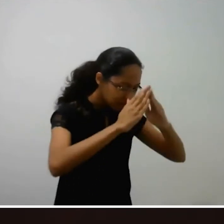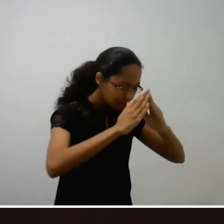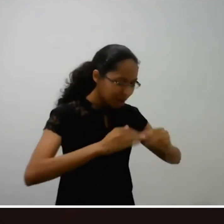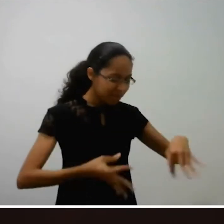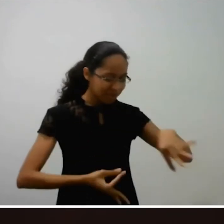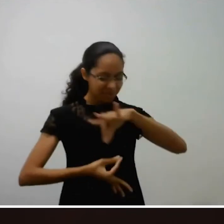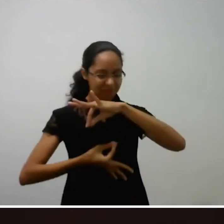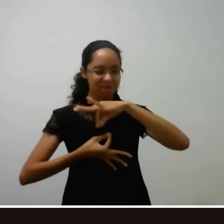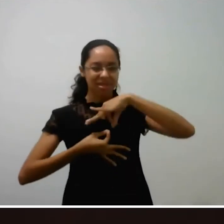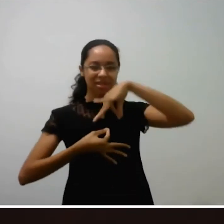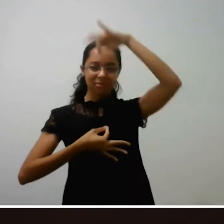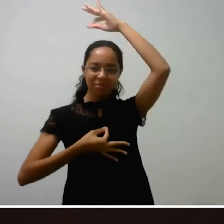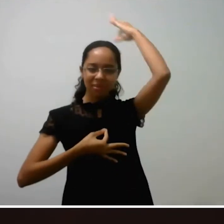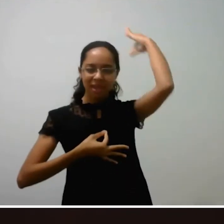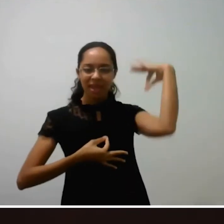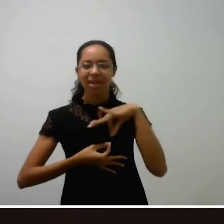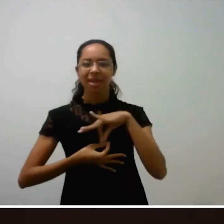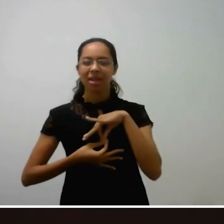né?